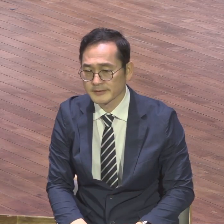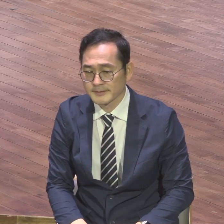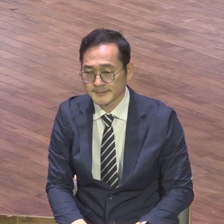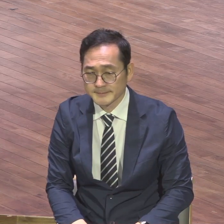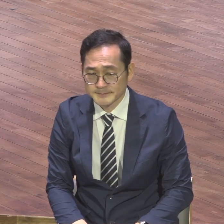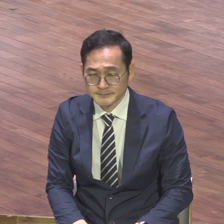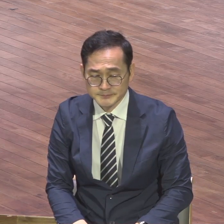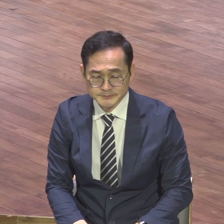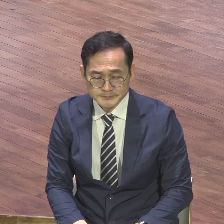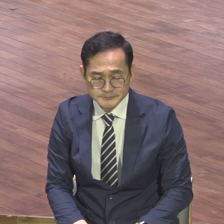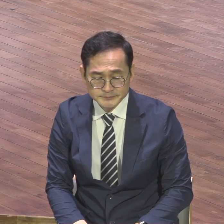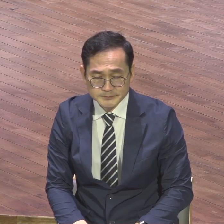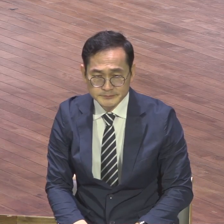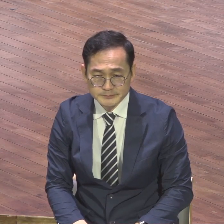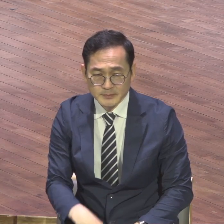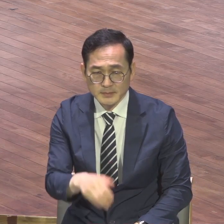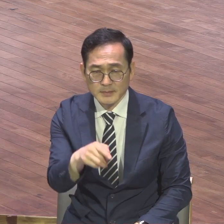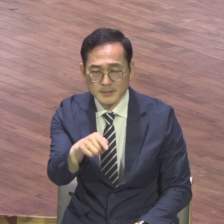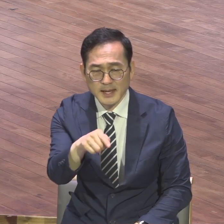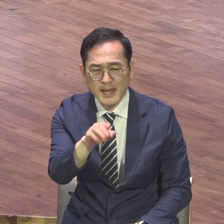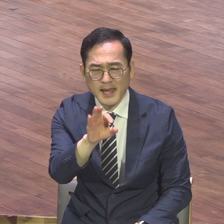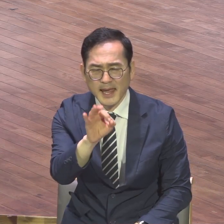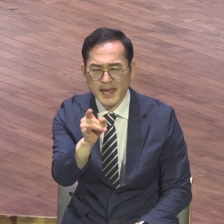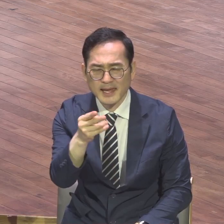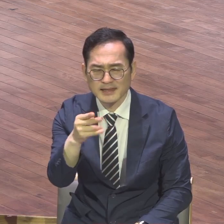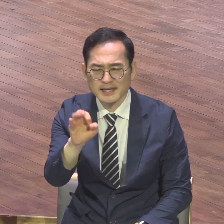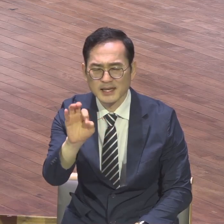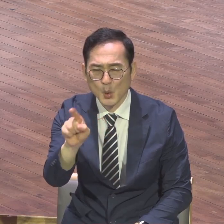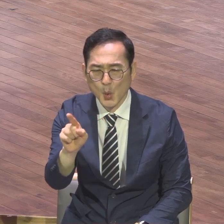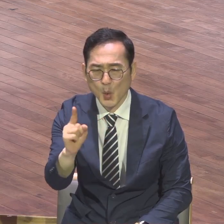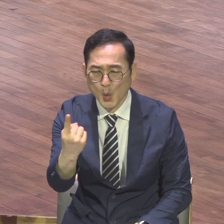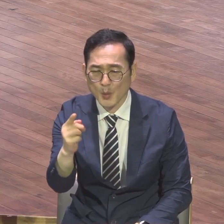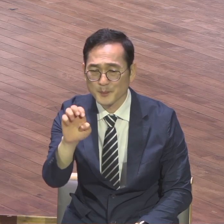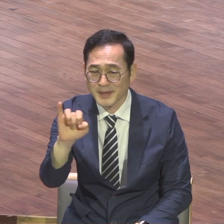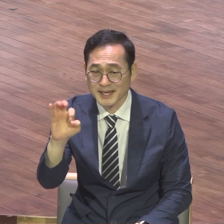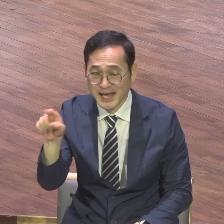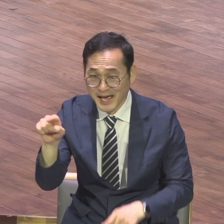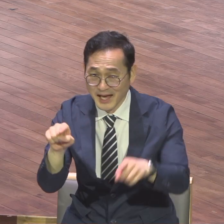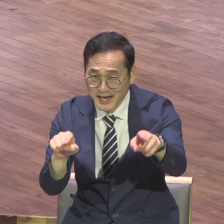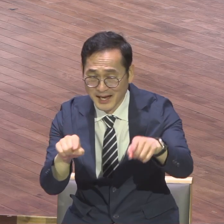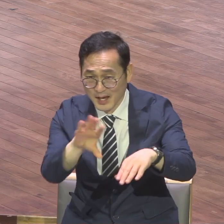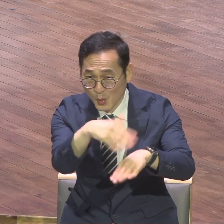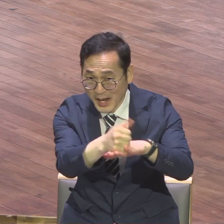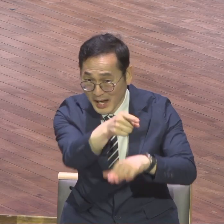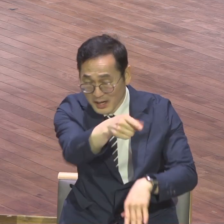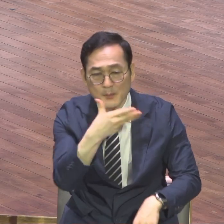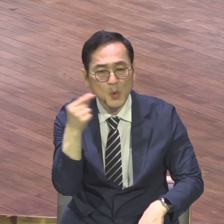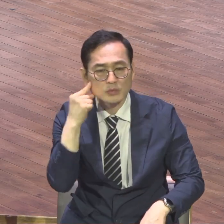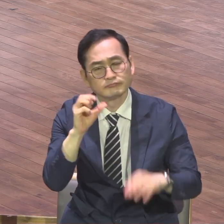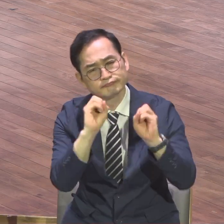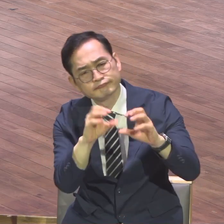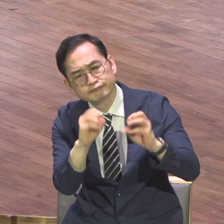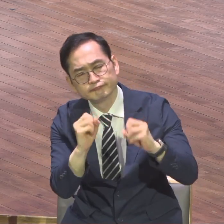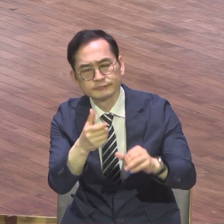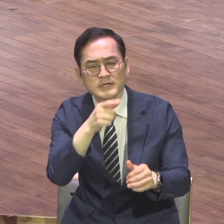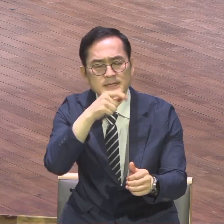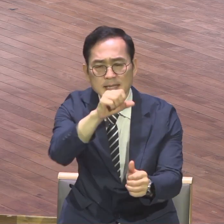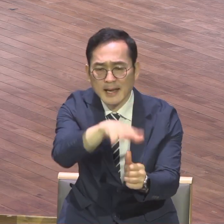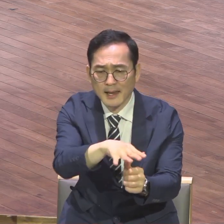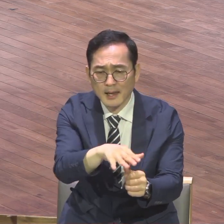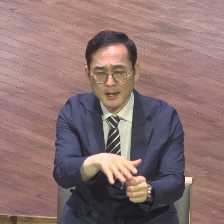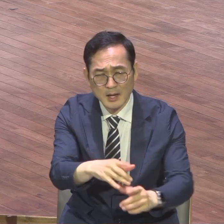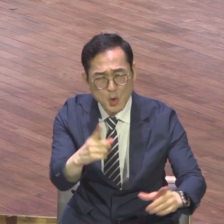이방인이었던 에디오피아 네시에게도 빌립이 가서 그냥 막 그렇게 끊임없이 복음을 전파하고 세례주고